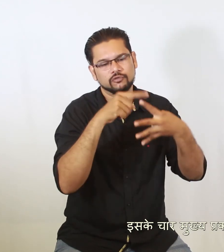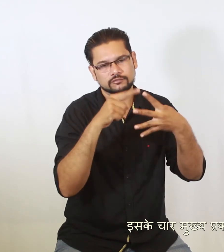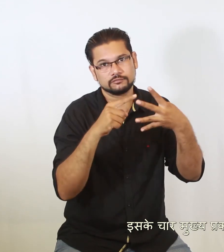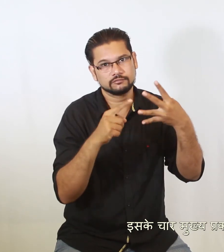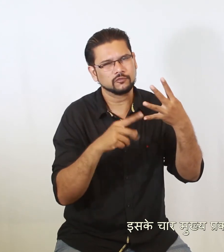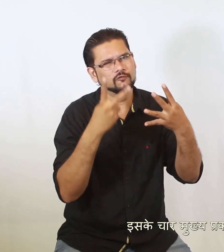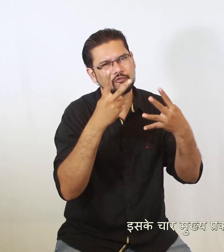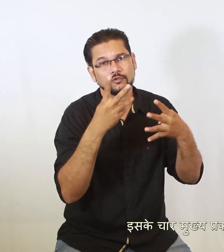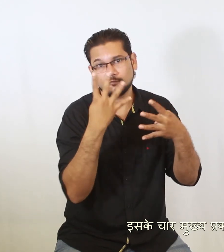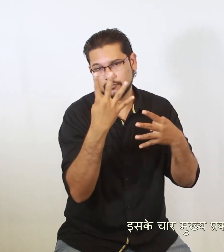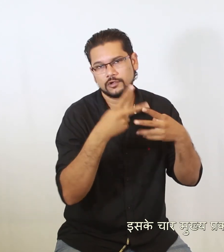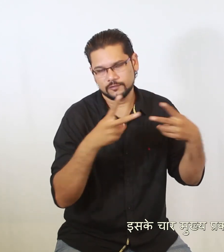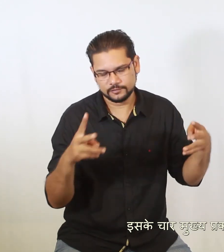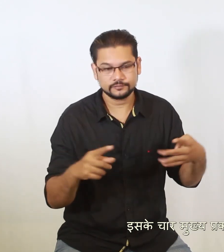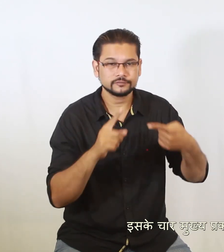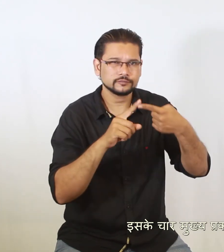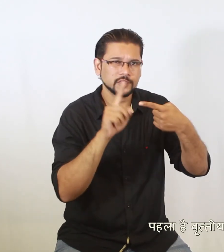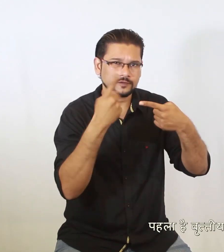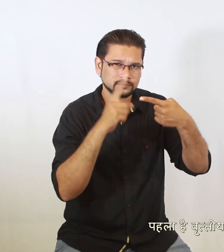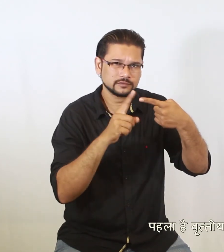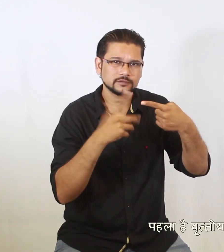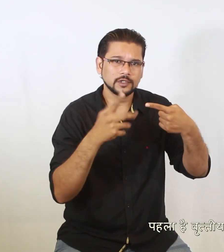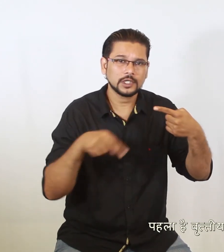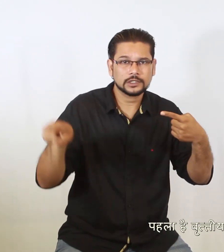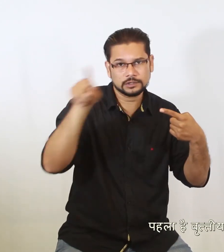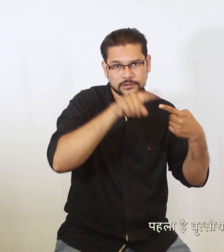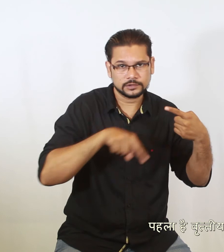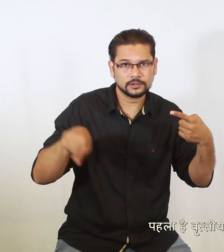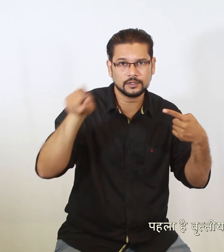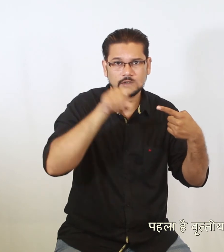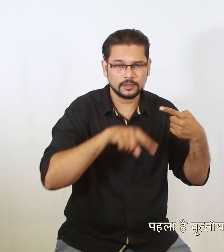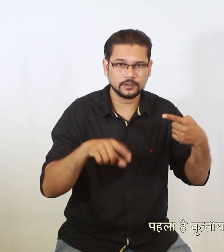इसके चार मुख्य प्रकार होते हैं पहला है वृत्तिय गती